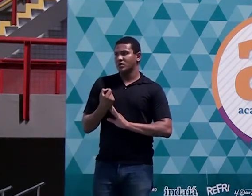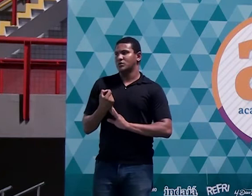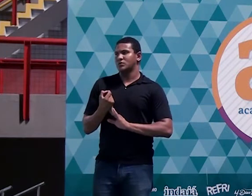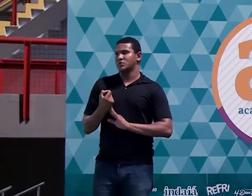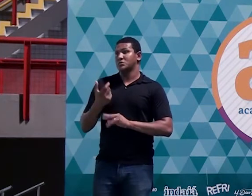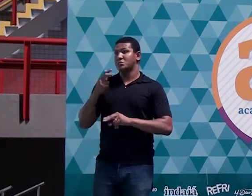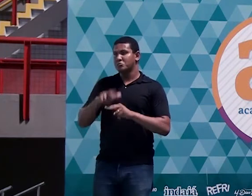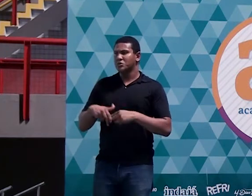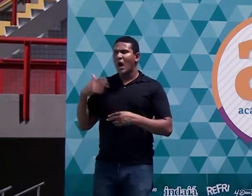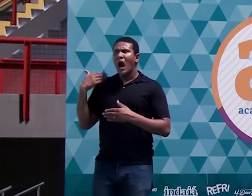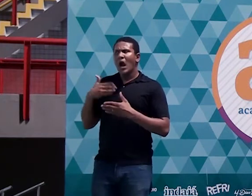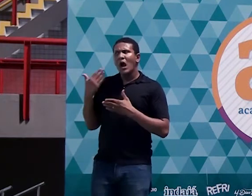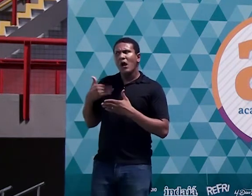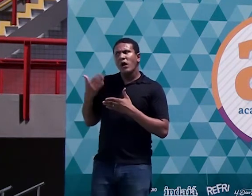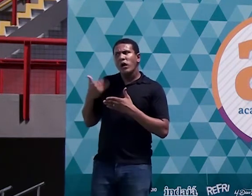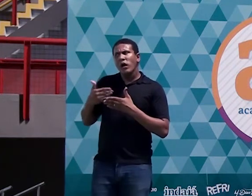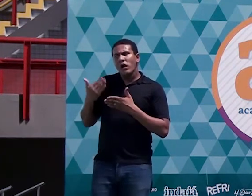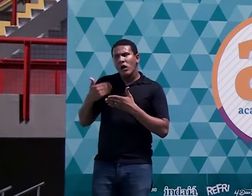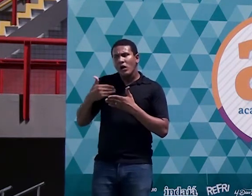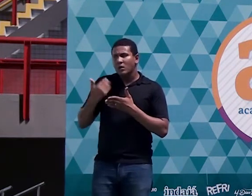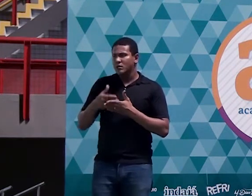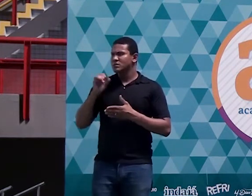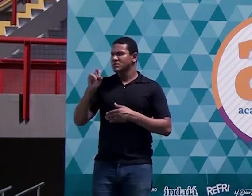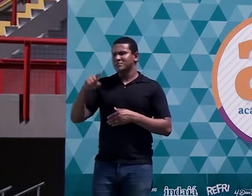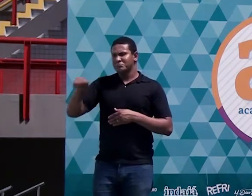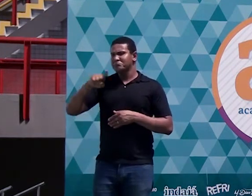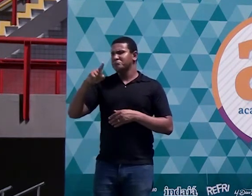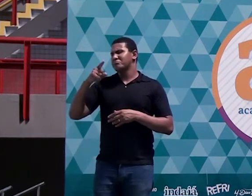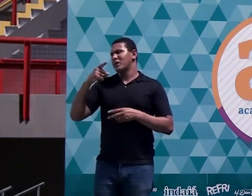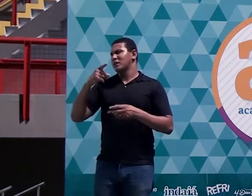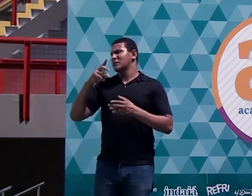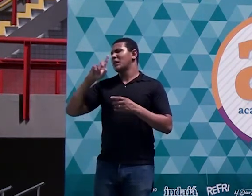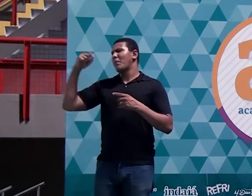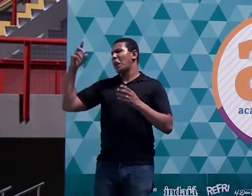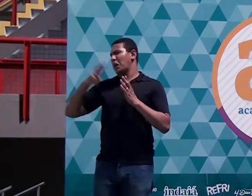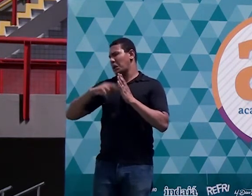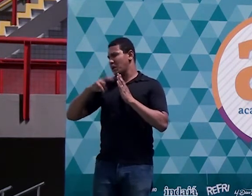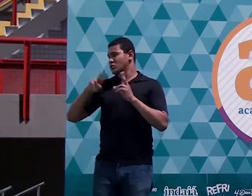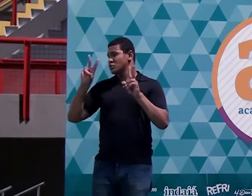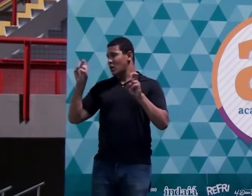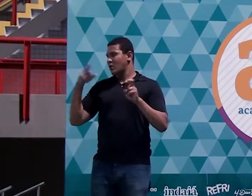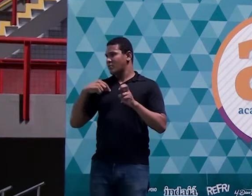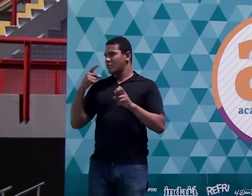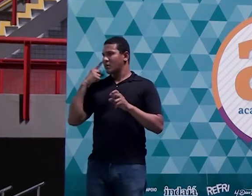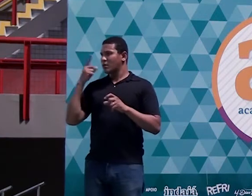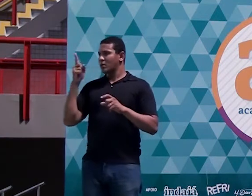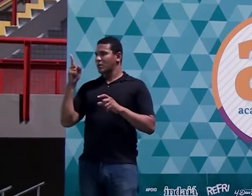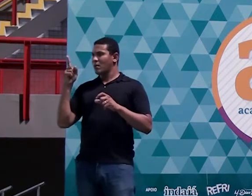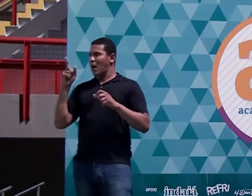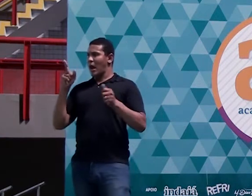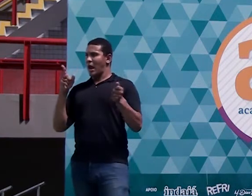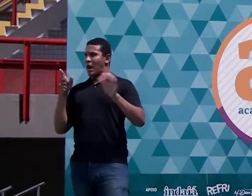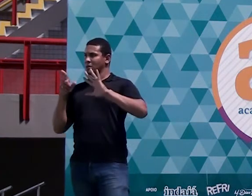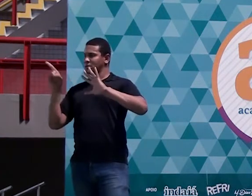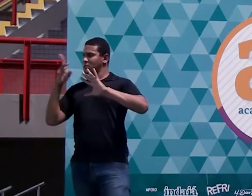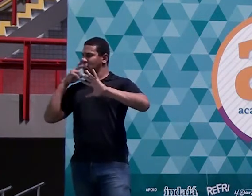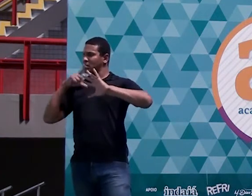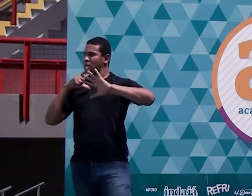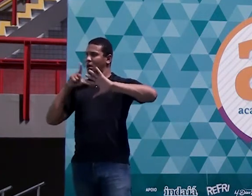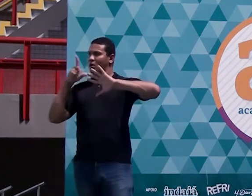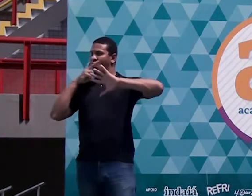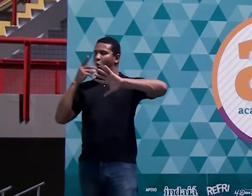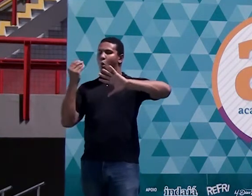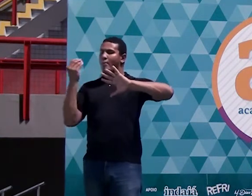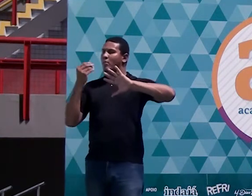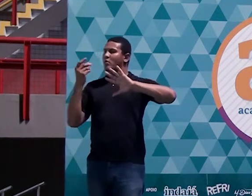Beleza? Se tu depois for ler sobre o Oriente Médio, depois da Segunda Guerra Mundial, tu vai ver o quanto a Guerra Fria